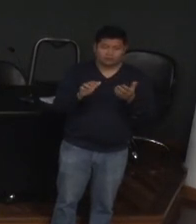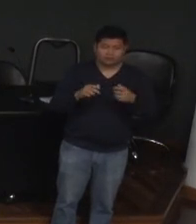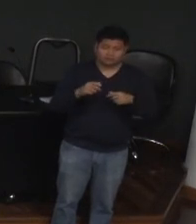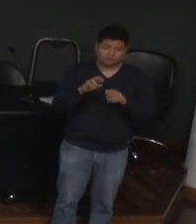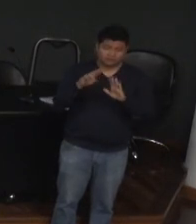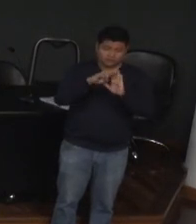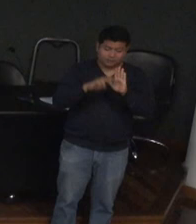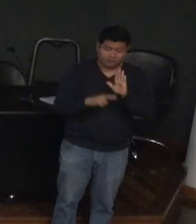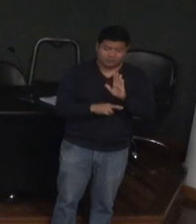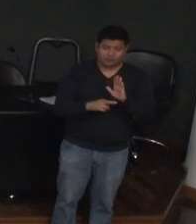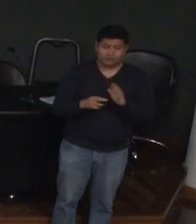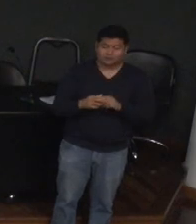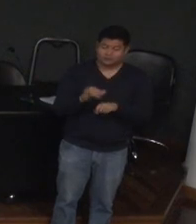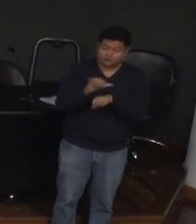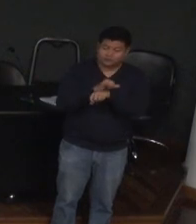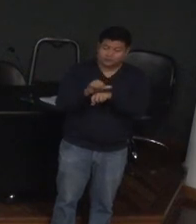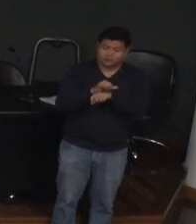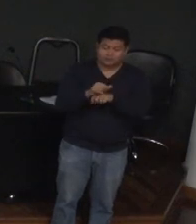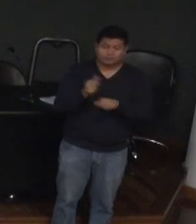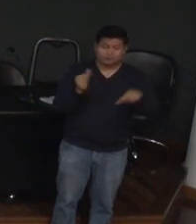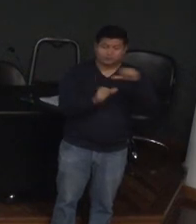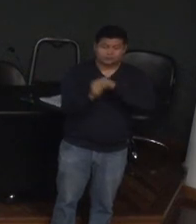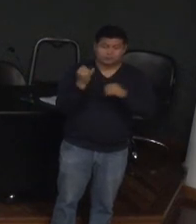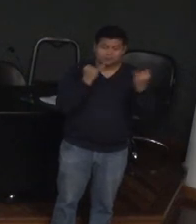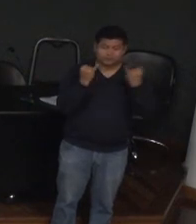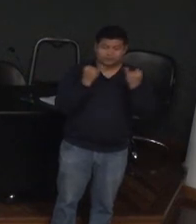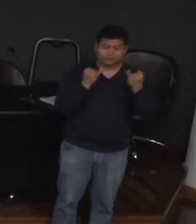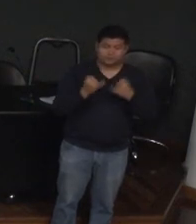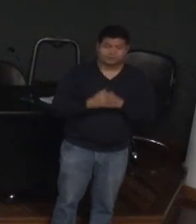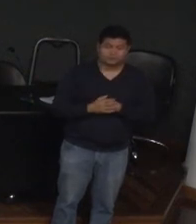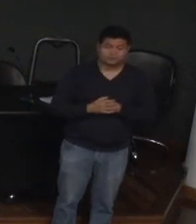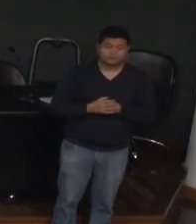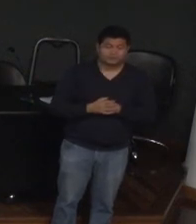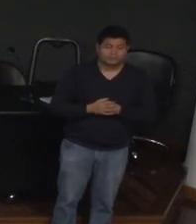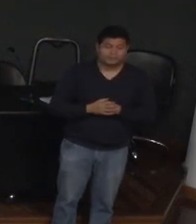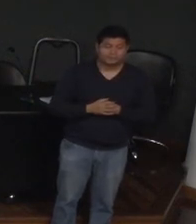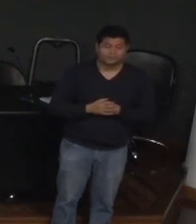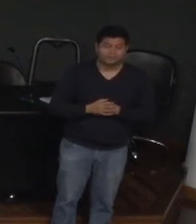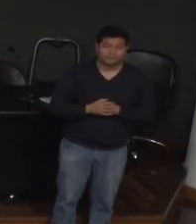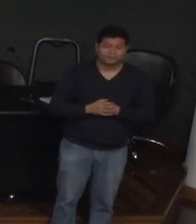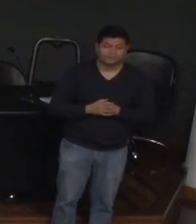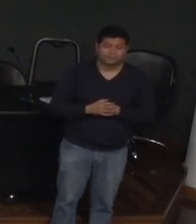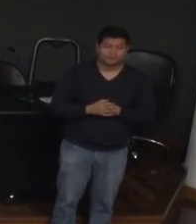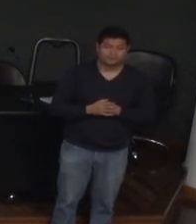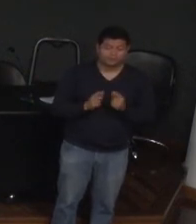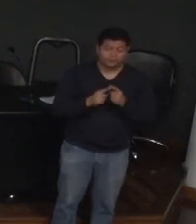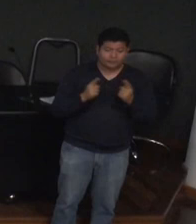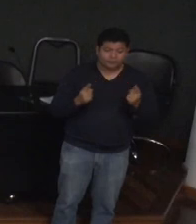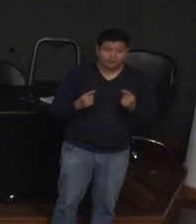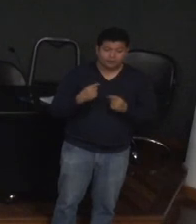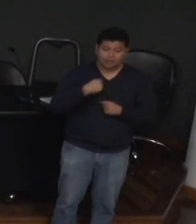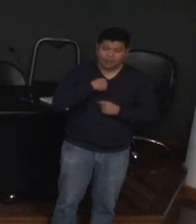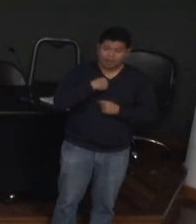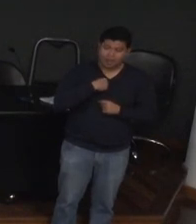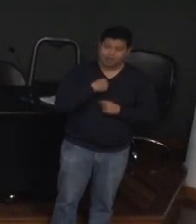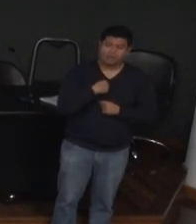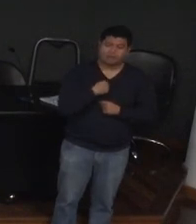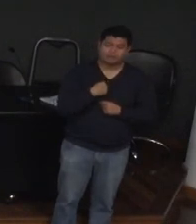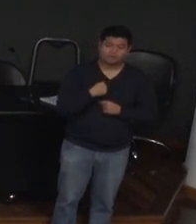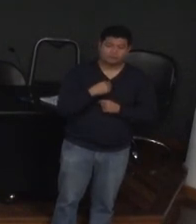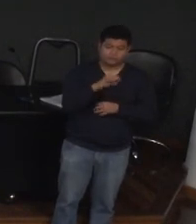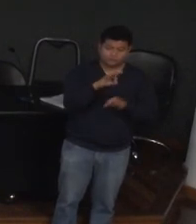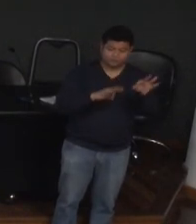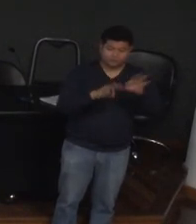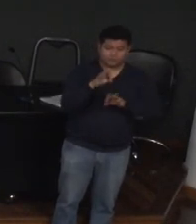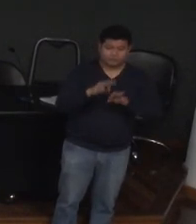informações. Auditorias periódicas de usuários sobre acessos e privilégios ativos. Então, vou fazer esse plano de ação